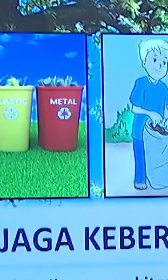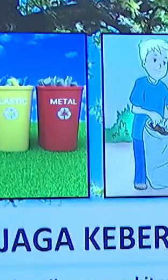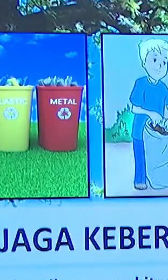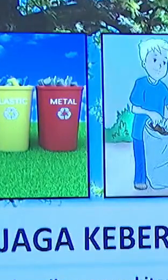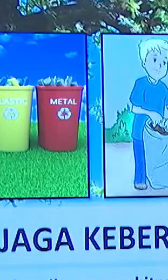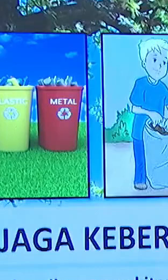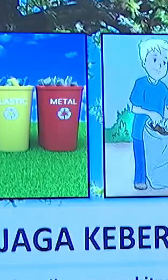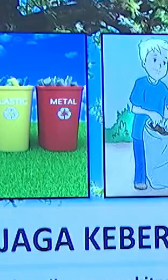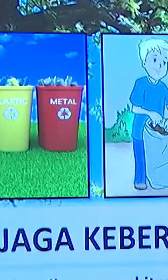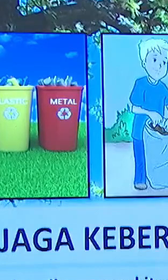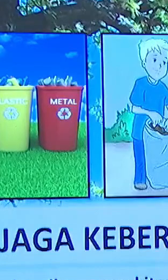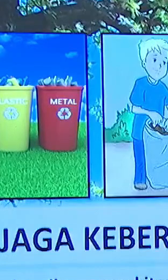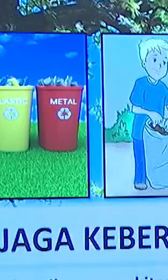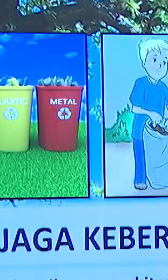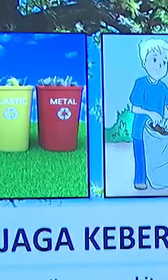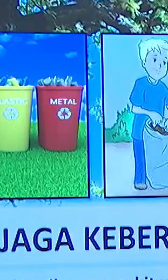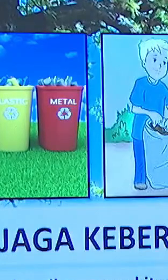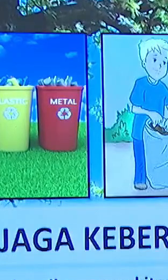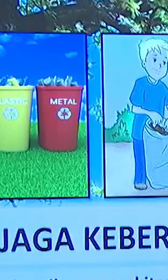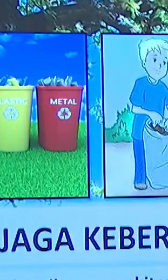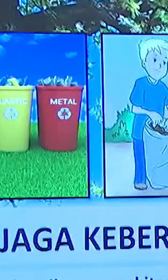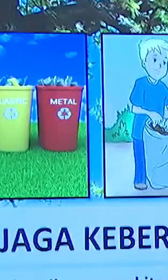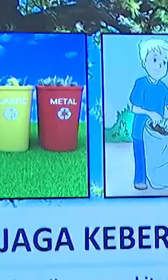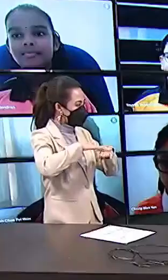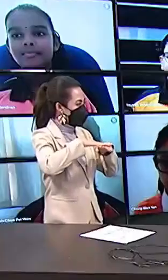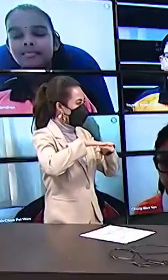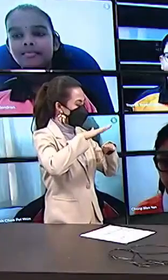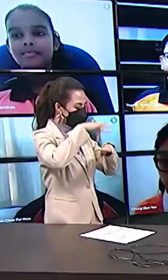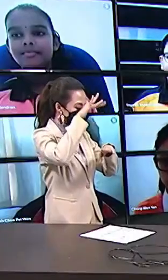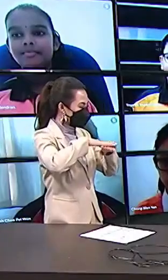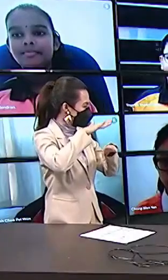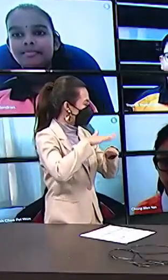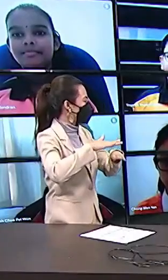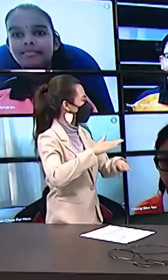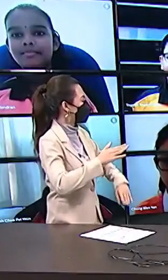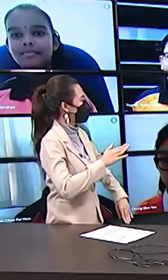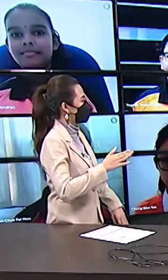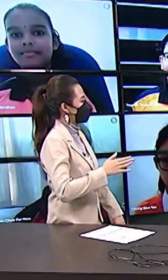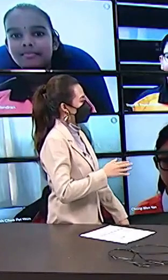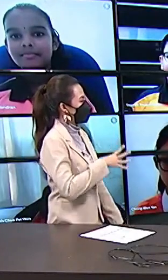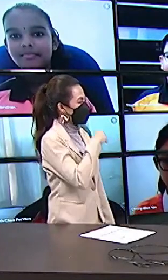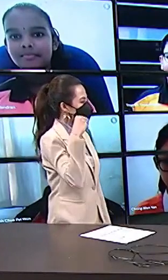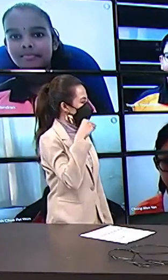mana? Demam denggi. Denggi. Ha. Oh, okey. Dan